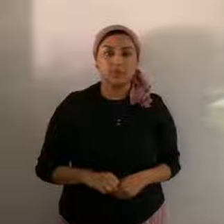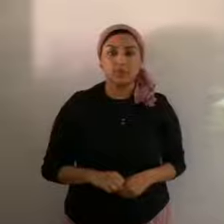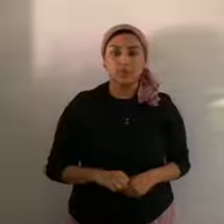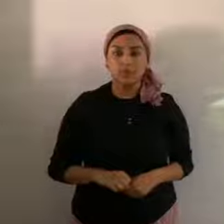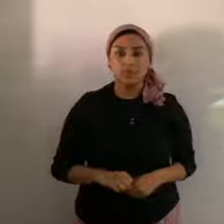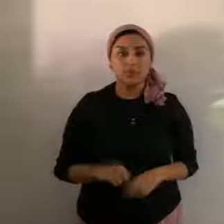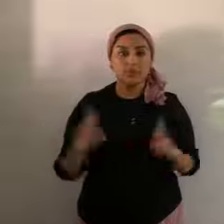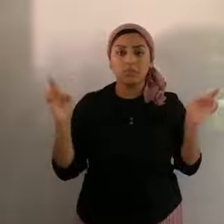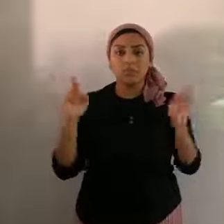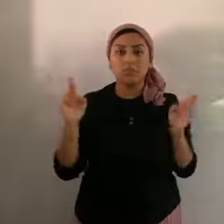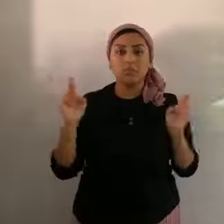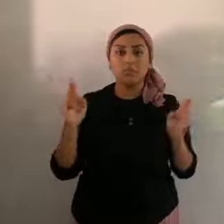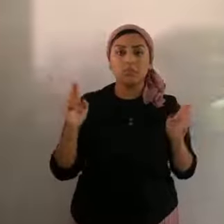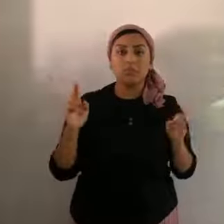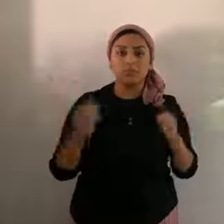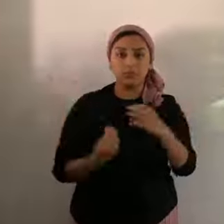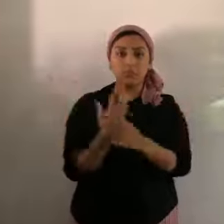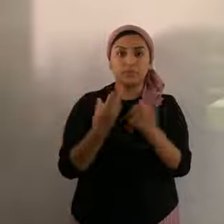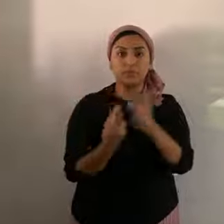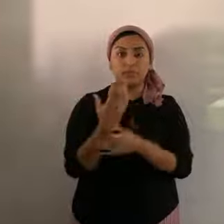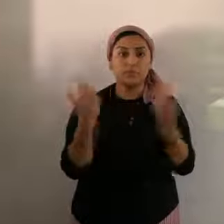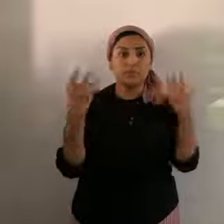ya primavera.